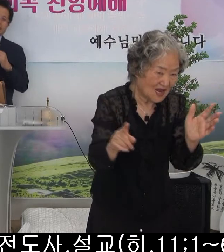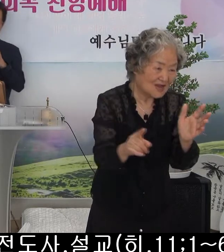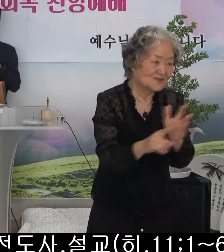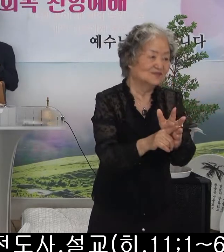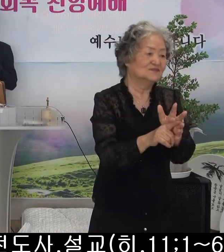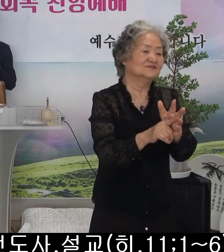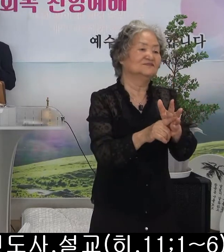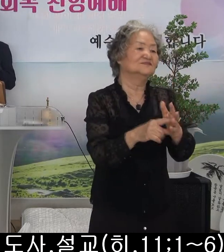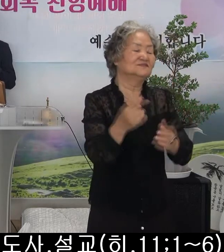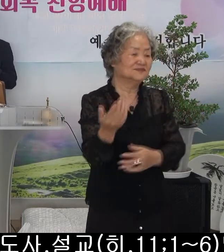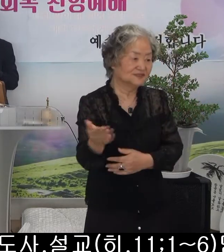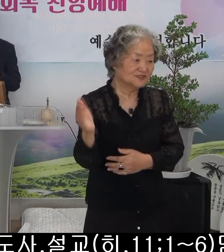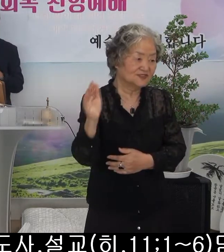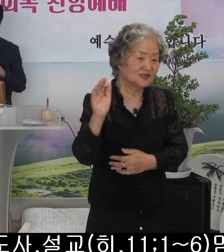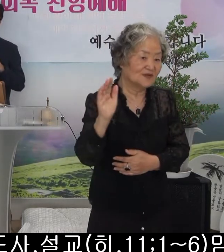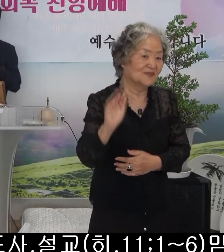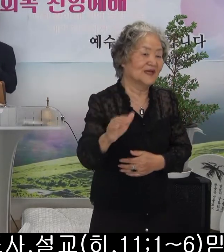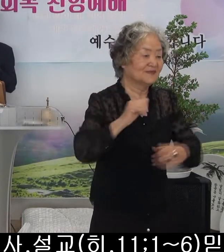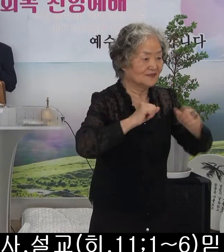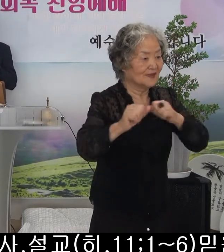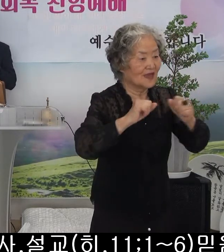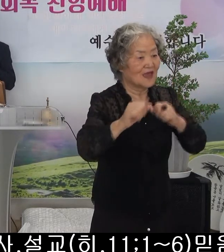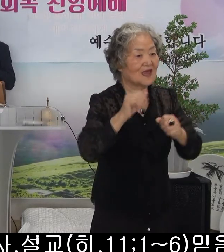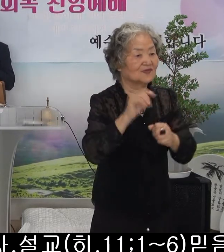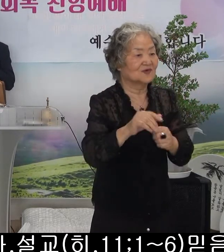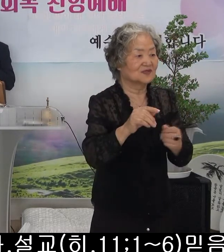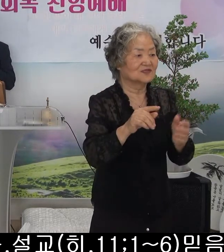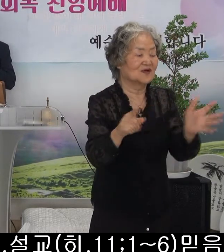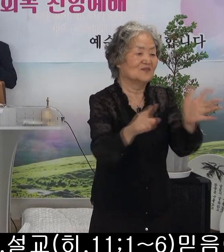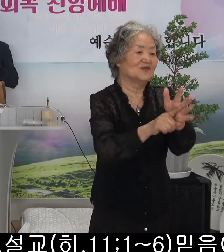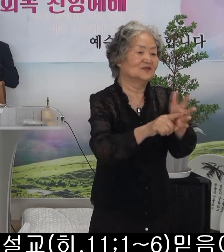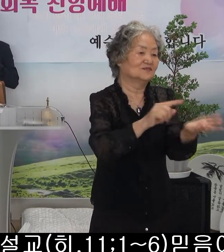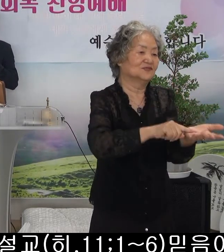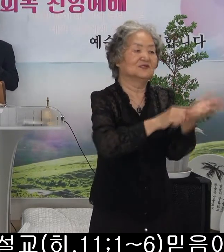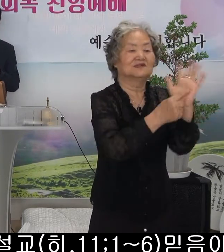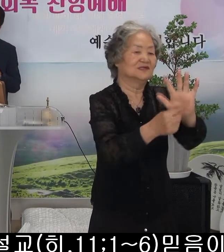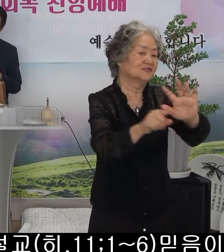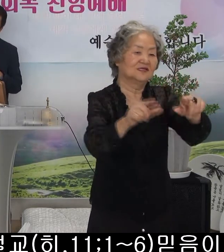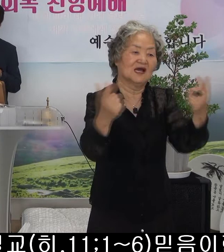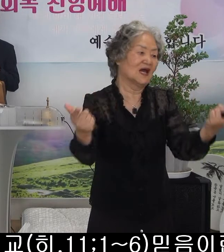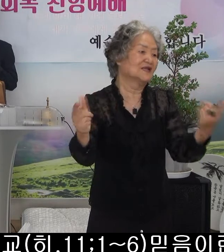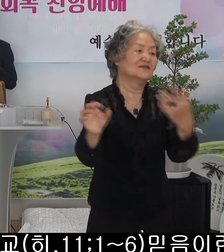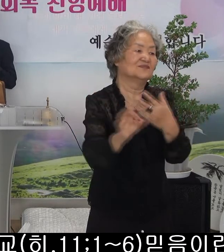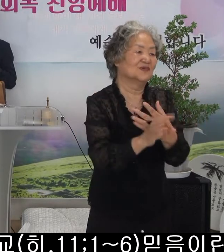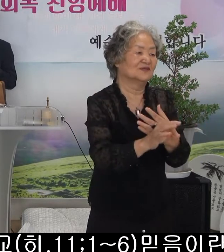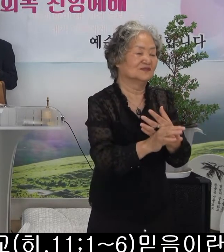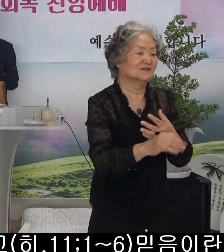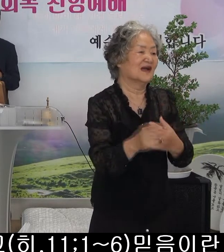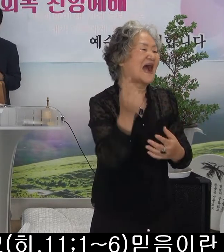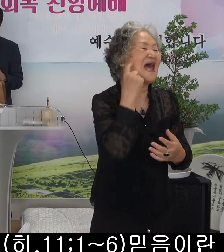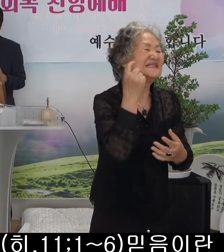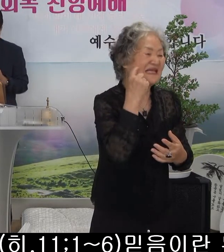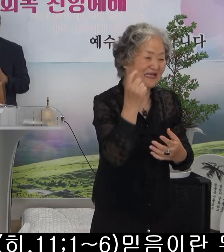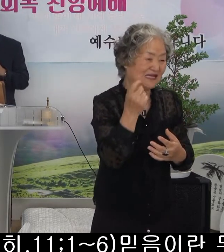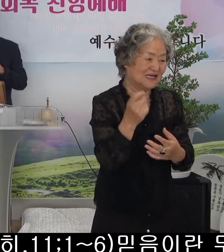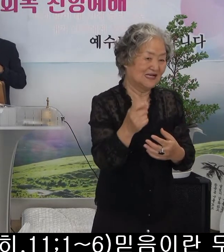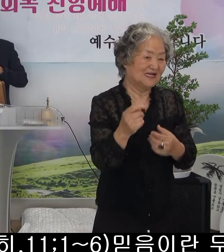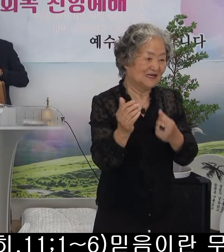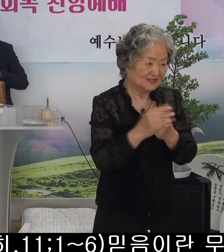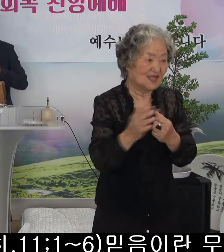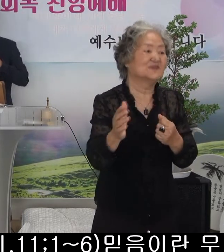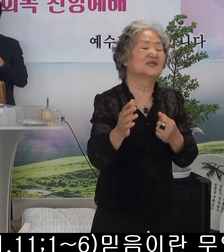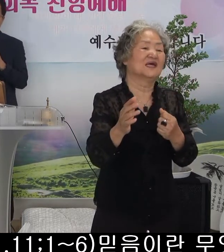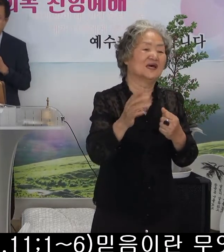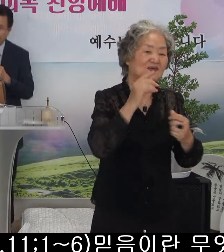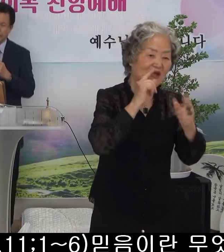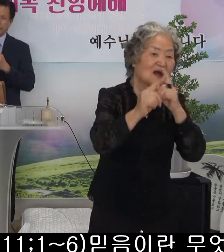이건 가짜예요. 행함이 없는 믿음은 이게 믿음이 아니에요. 그래서 우리는 말씀 안에서 말씀의 순종의 삶이 우리